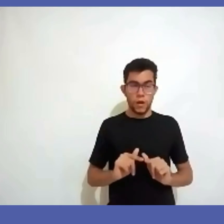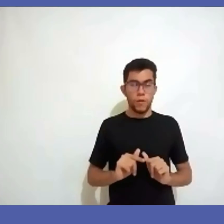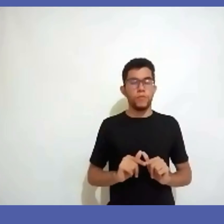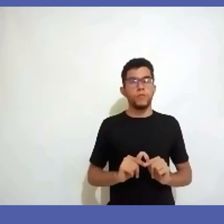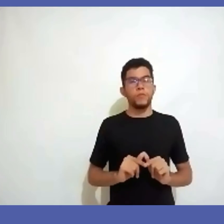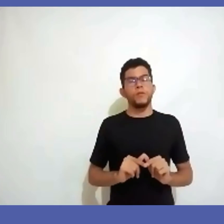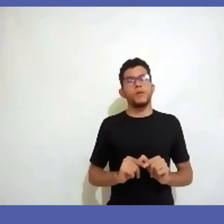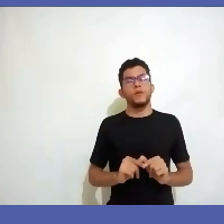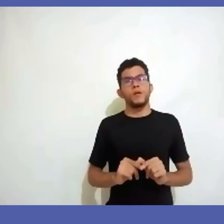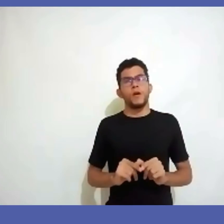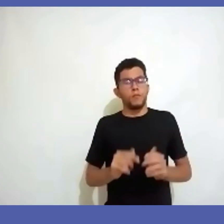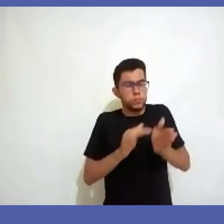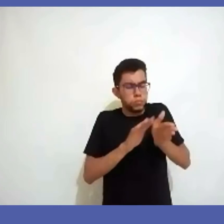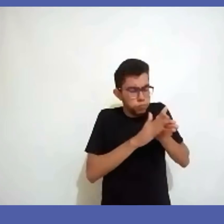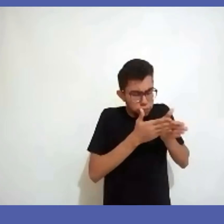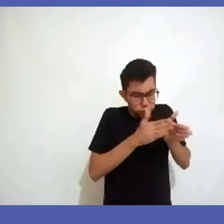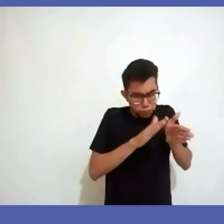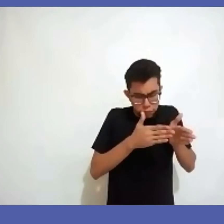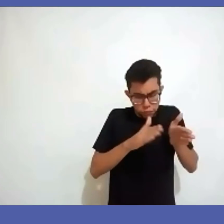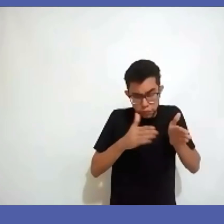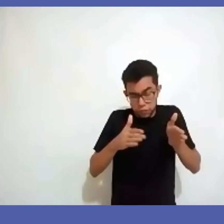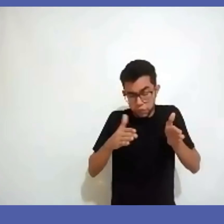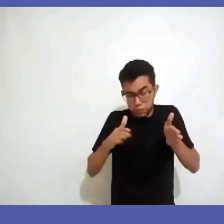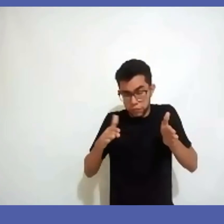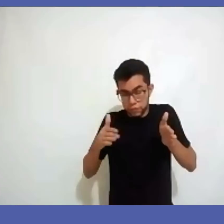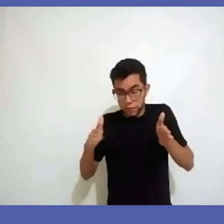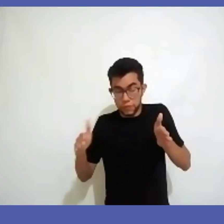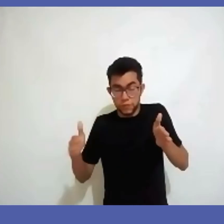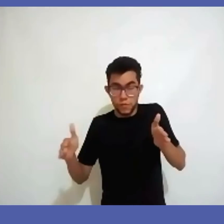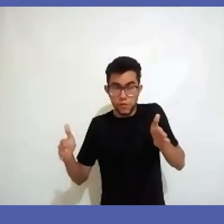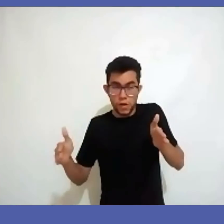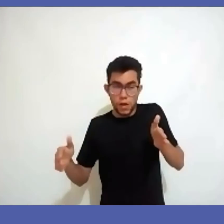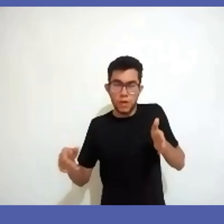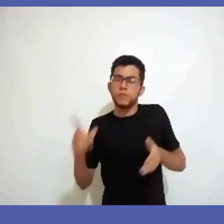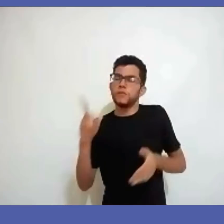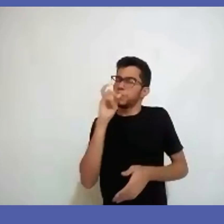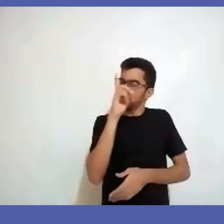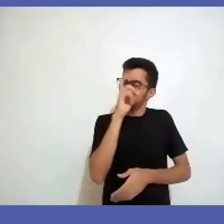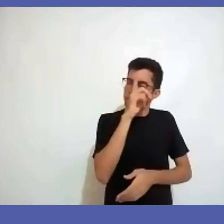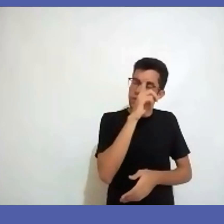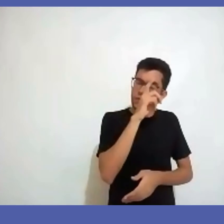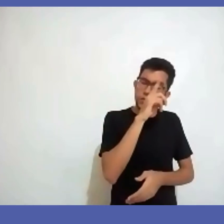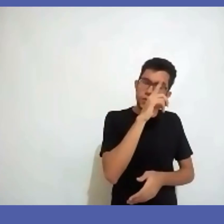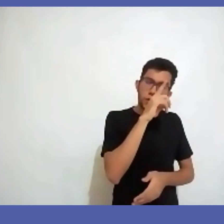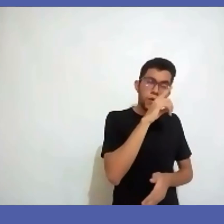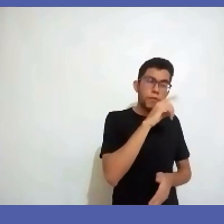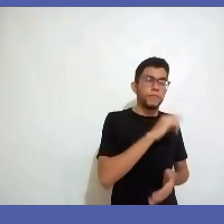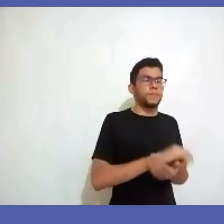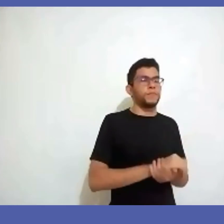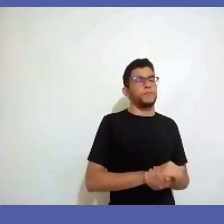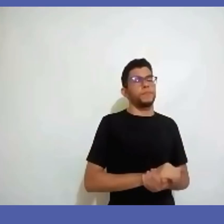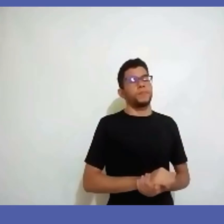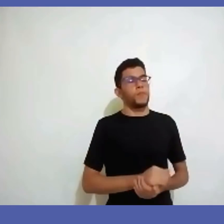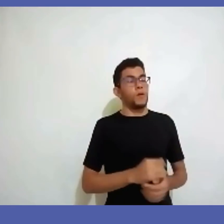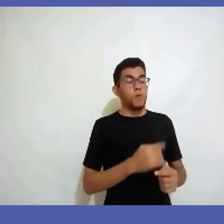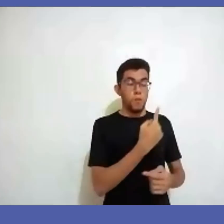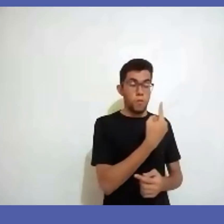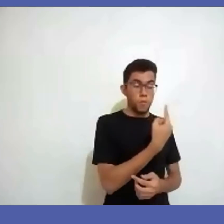é verão, um longo inverno, desde o século I, tá, até